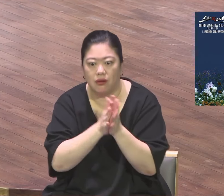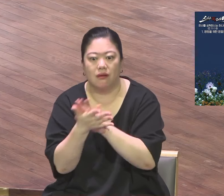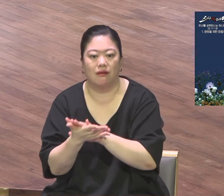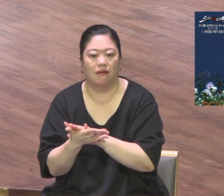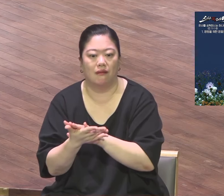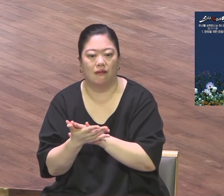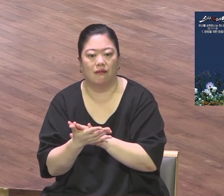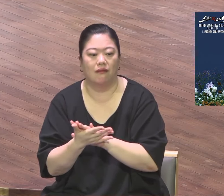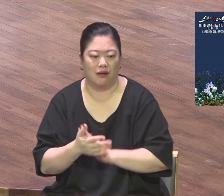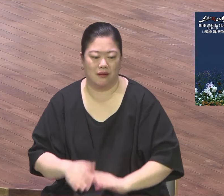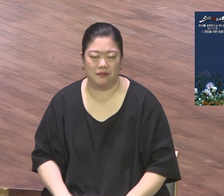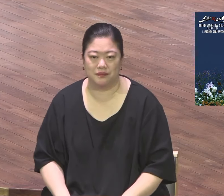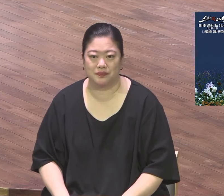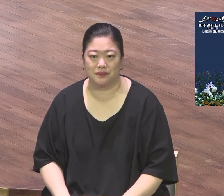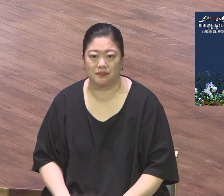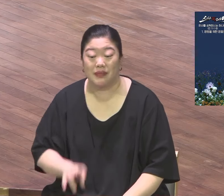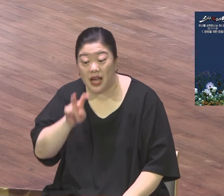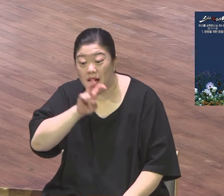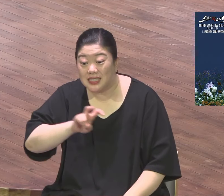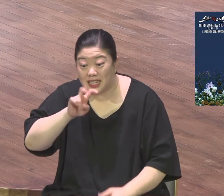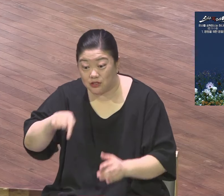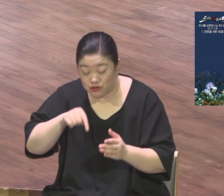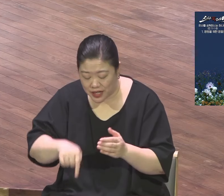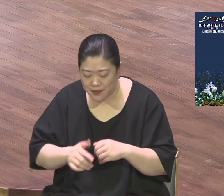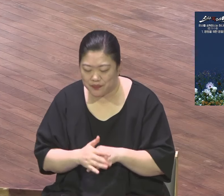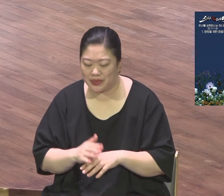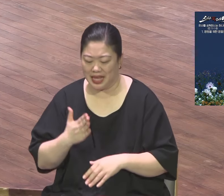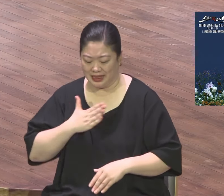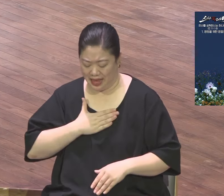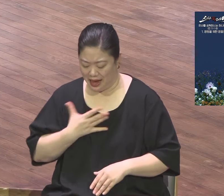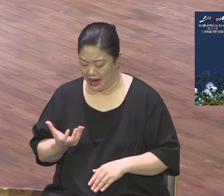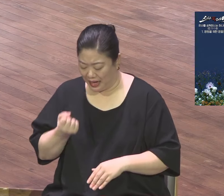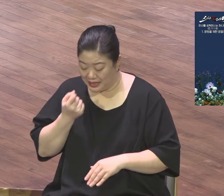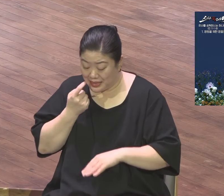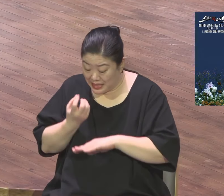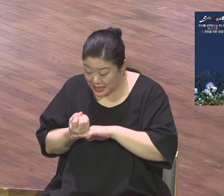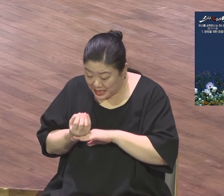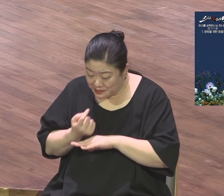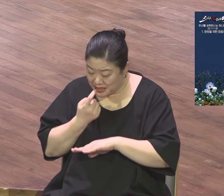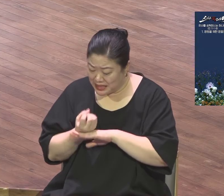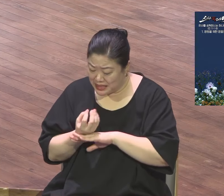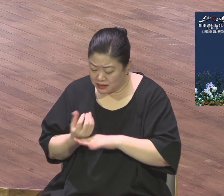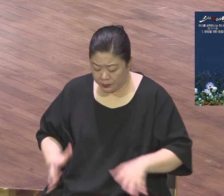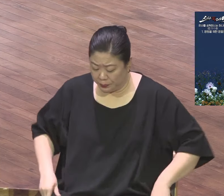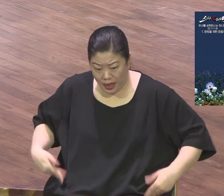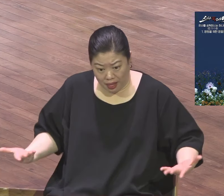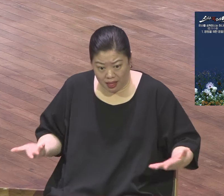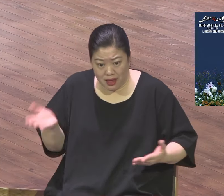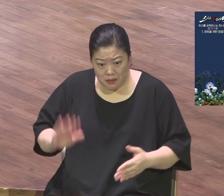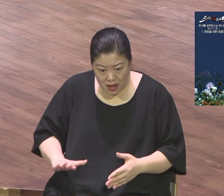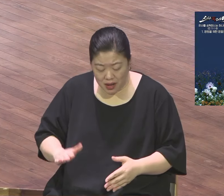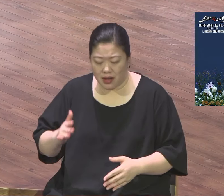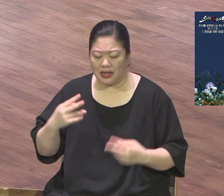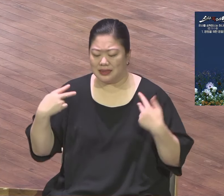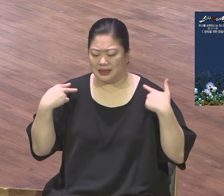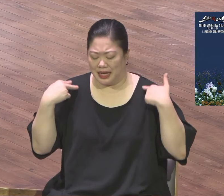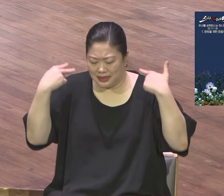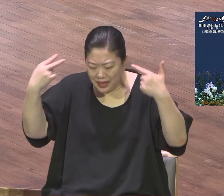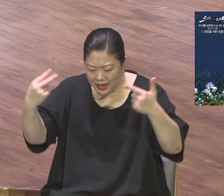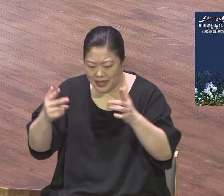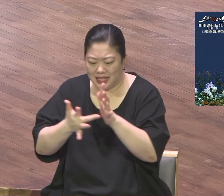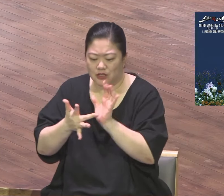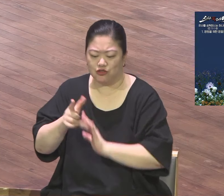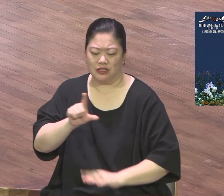내게 있는 것 내게 주니 곧 나사렛 예수 이름으로